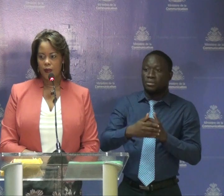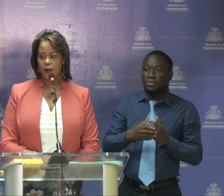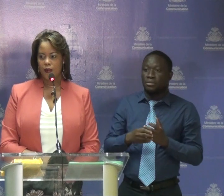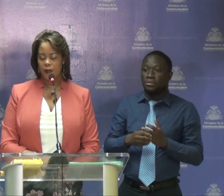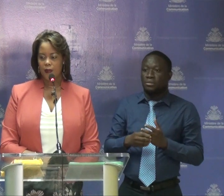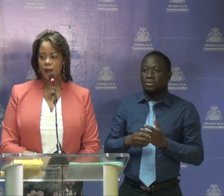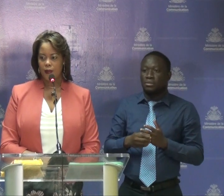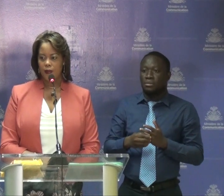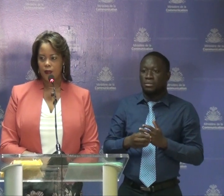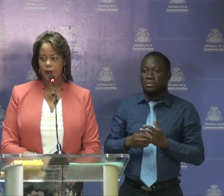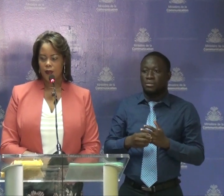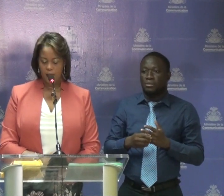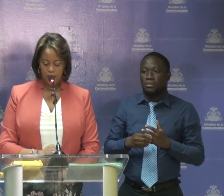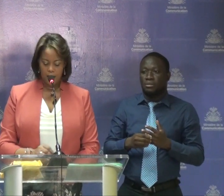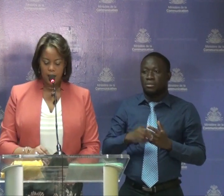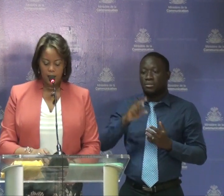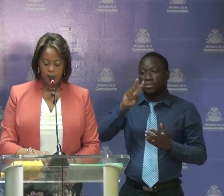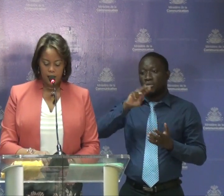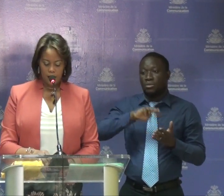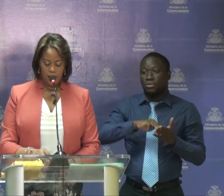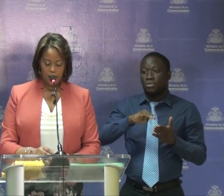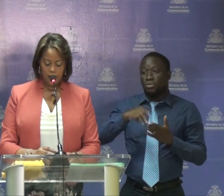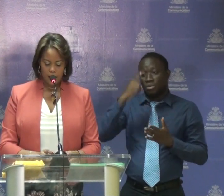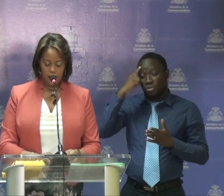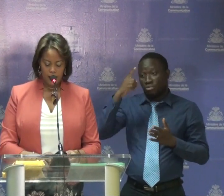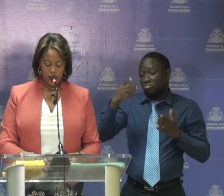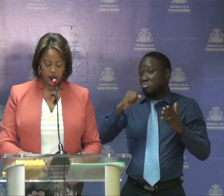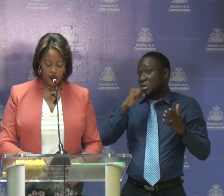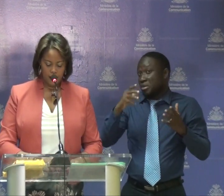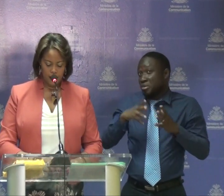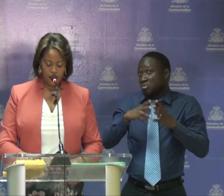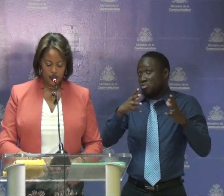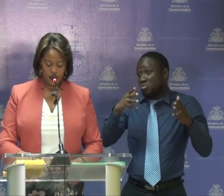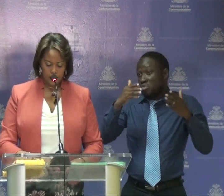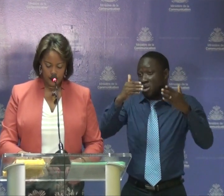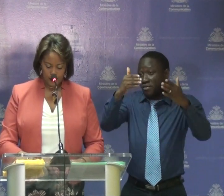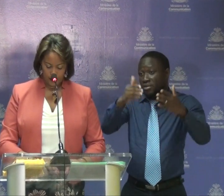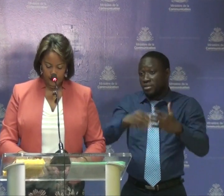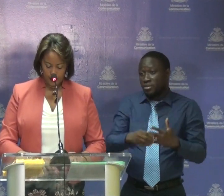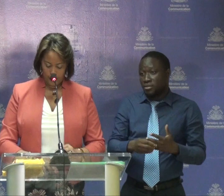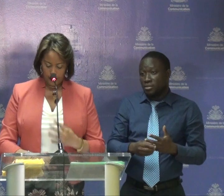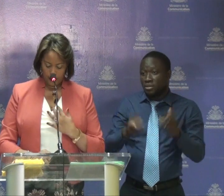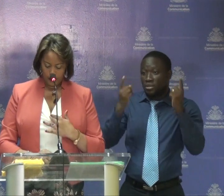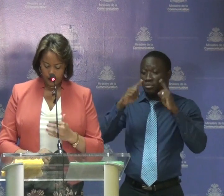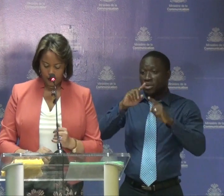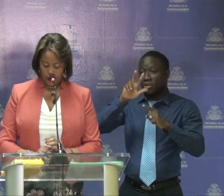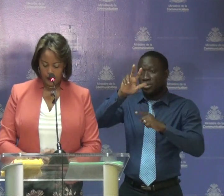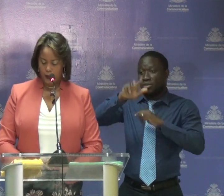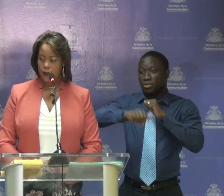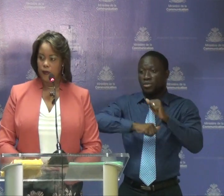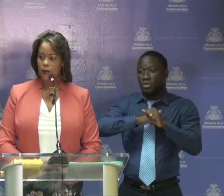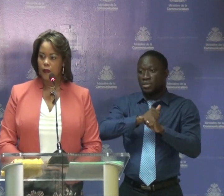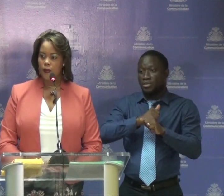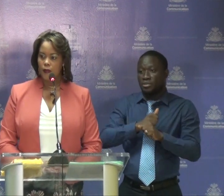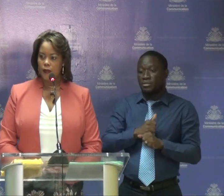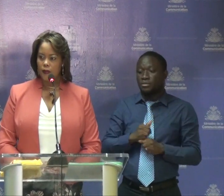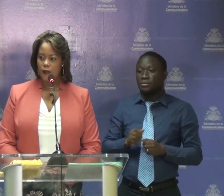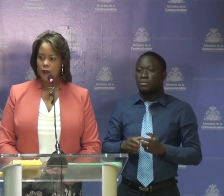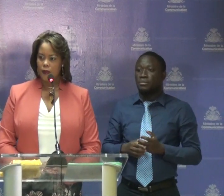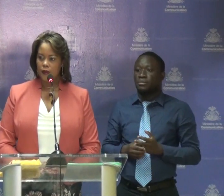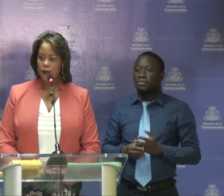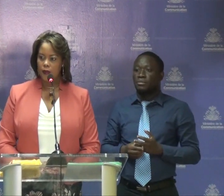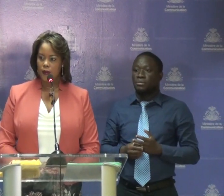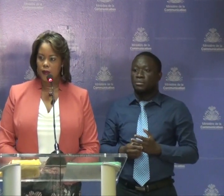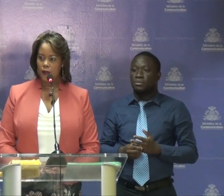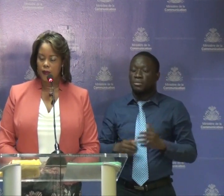vous avez dépassé, vous avez 2 millions. Donc ça veut dire pour moi, vous avez co-avancé pendant 3 ans sur combien de monde qui a présenté une visite à Haïti. Je me